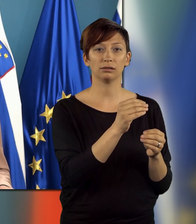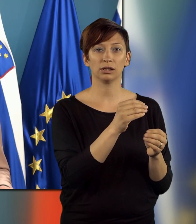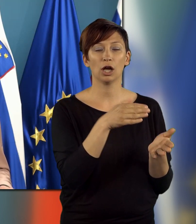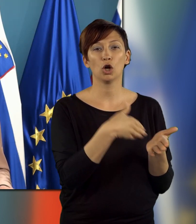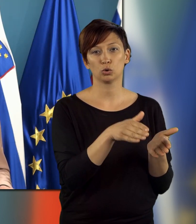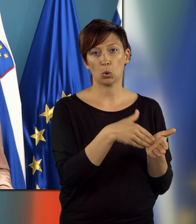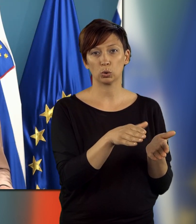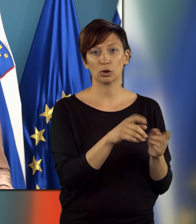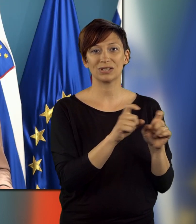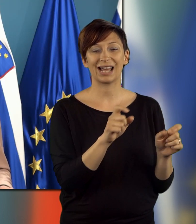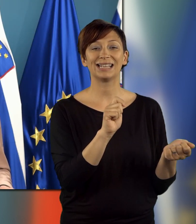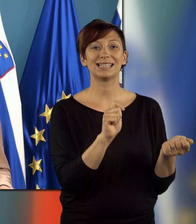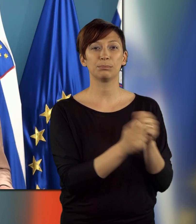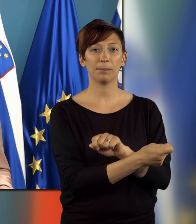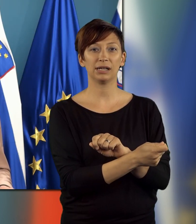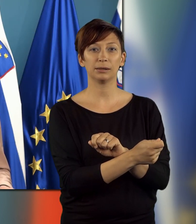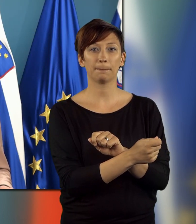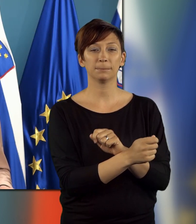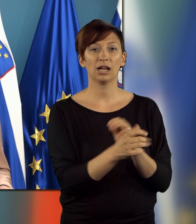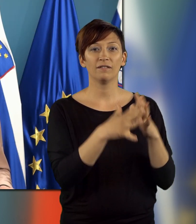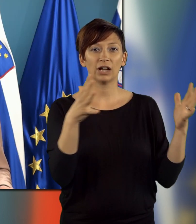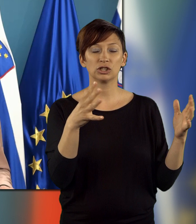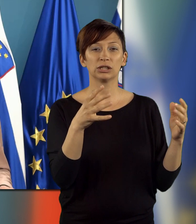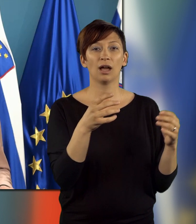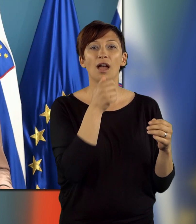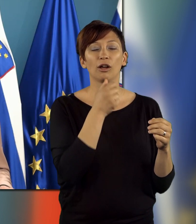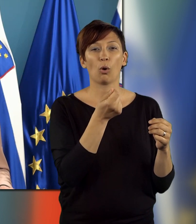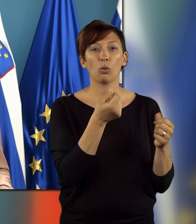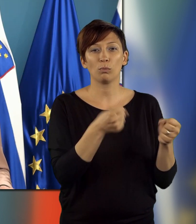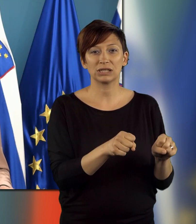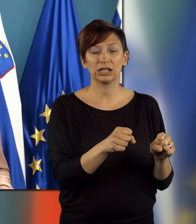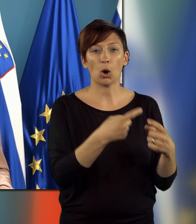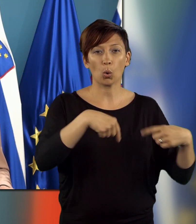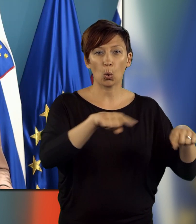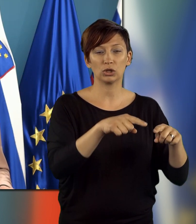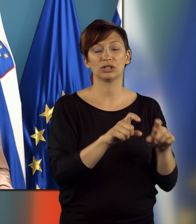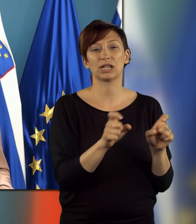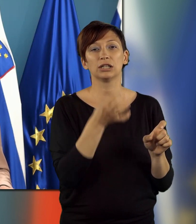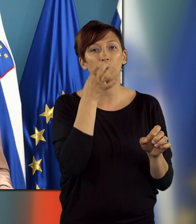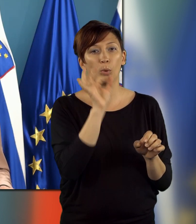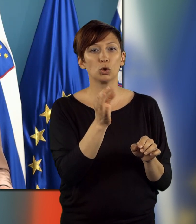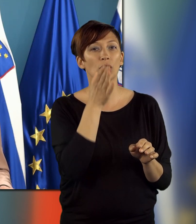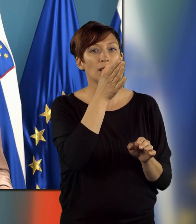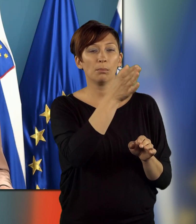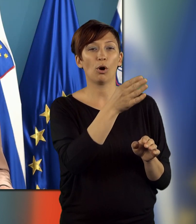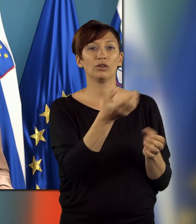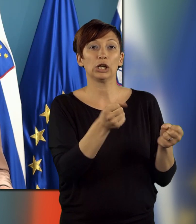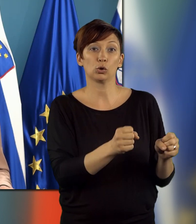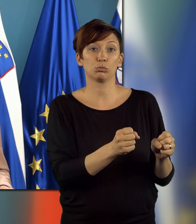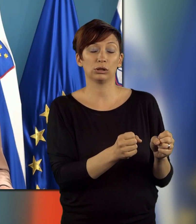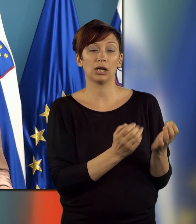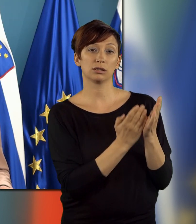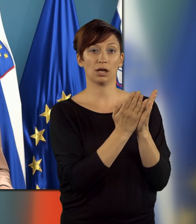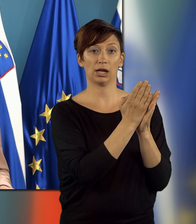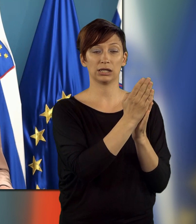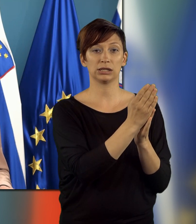tudi zaradi spremenjenih makroekonomskih okoliščin, zaradi boljše napovedi gospodarske rasti,